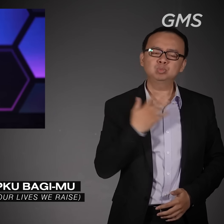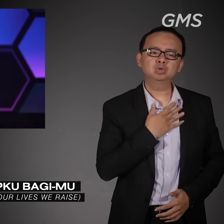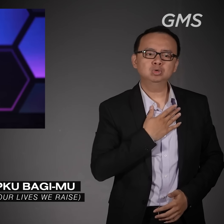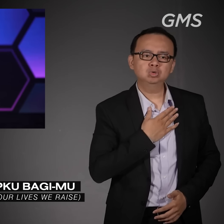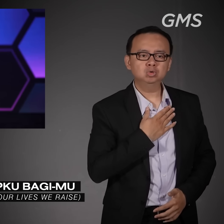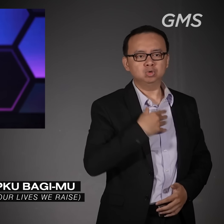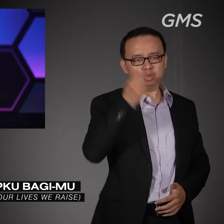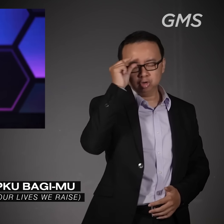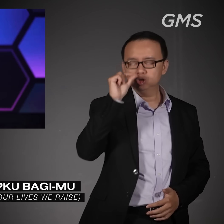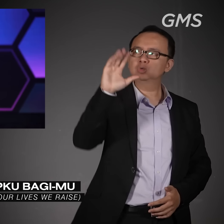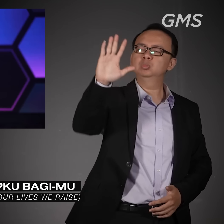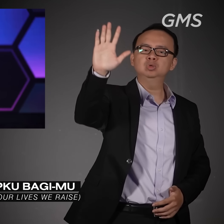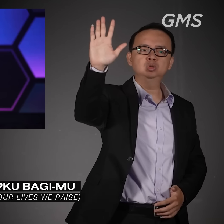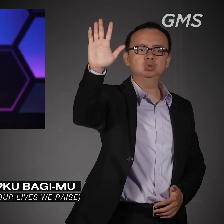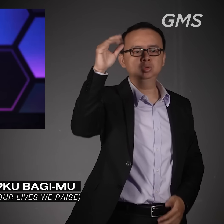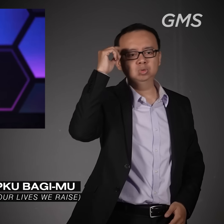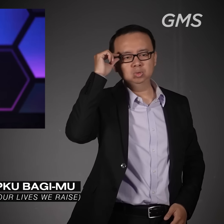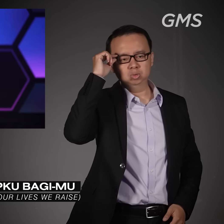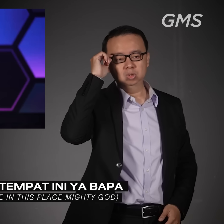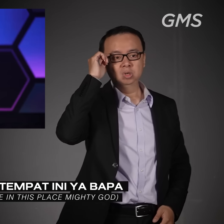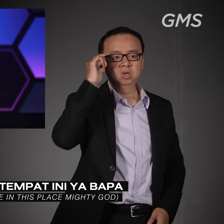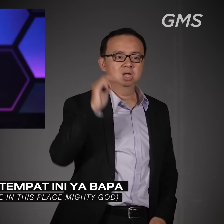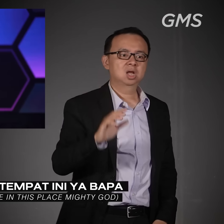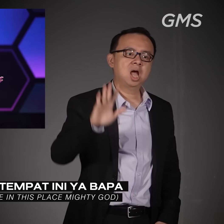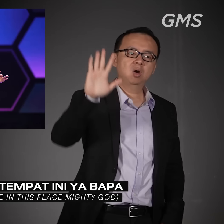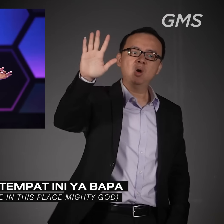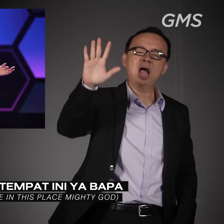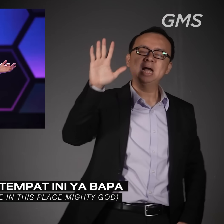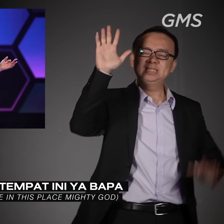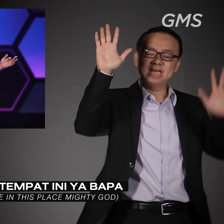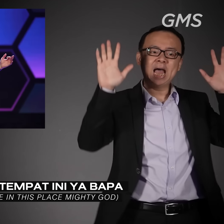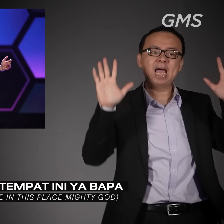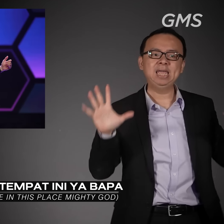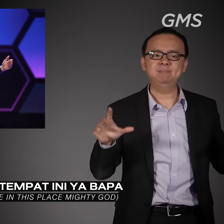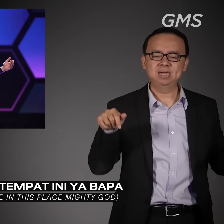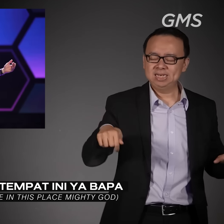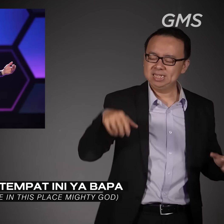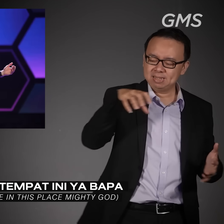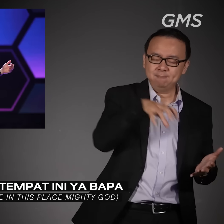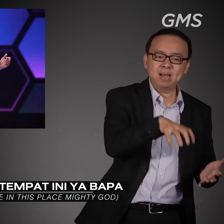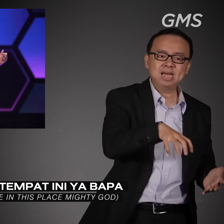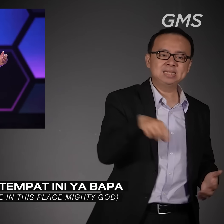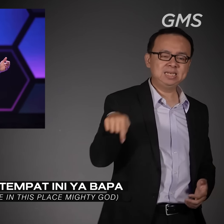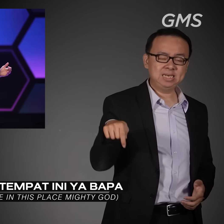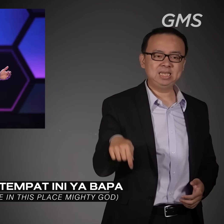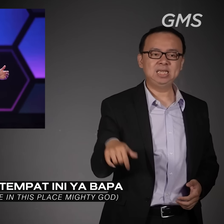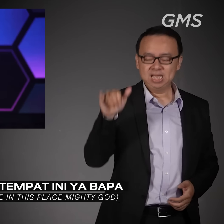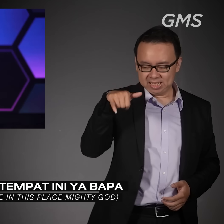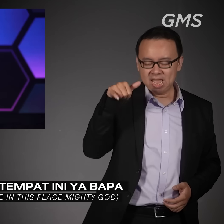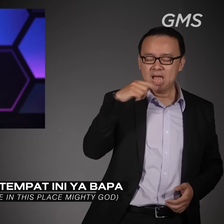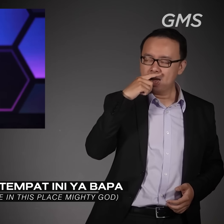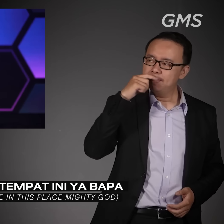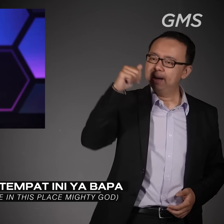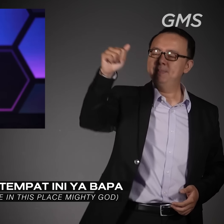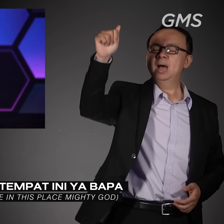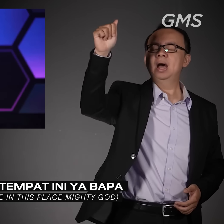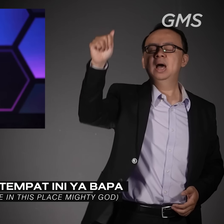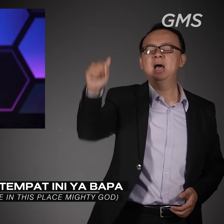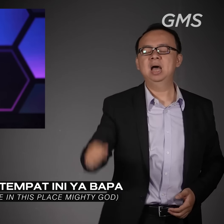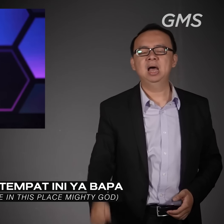hidupku bagimu. Kau ajaib di tempat ini, ya Bapa. Kau layak